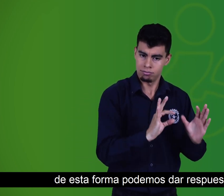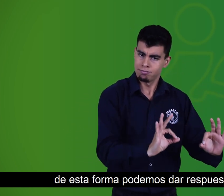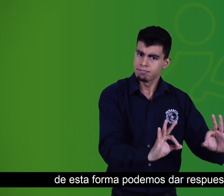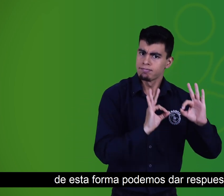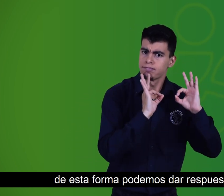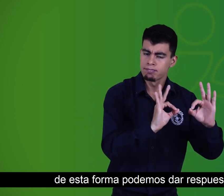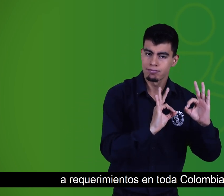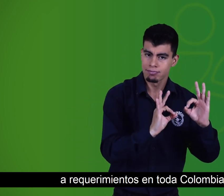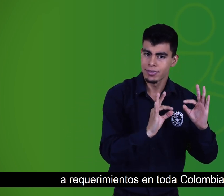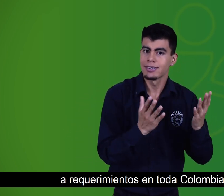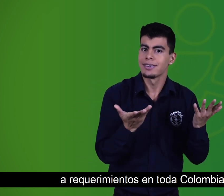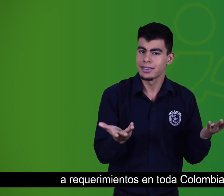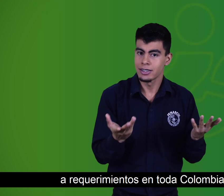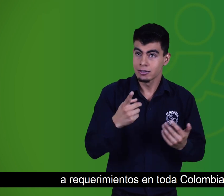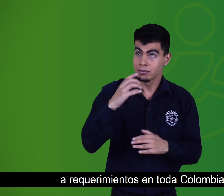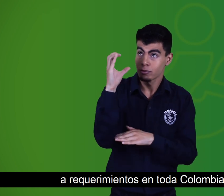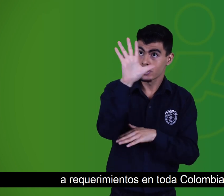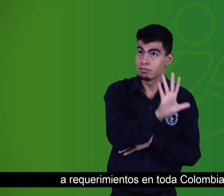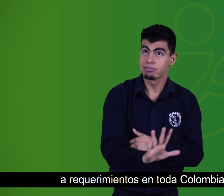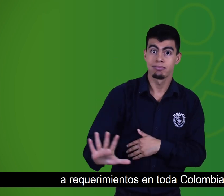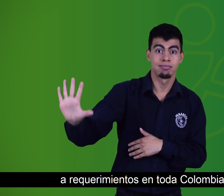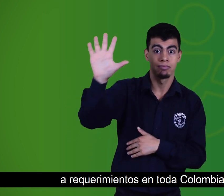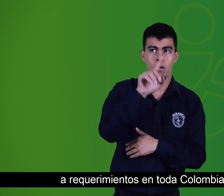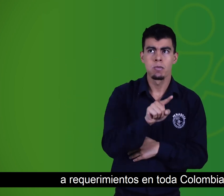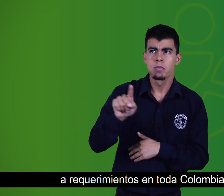respuesta a requerimientos en toda Colombia.